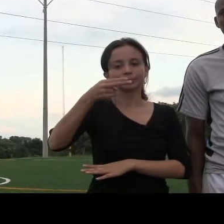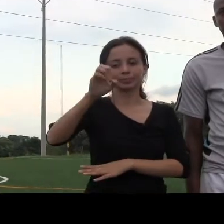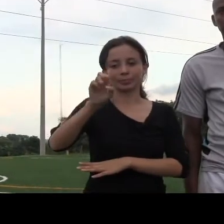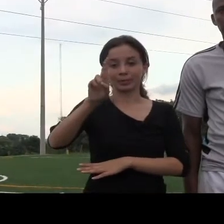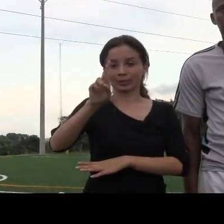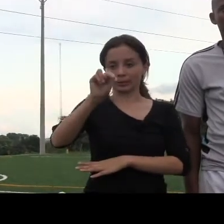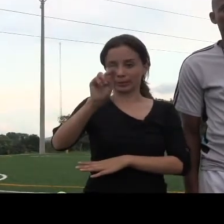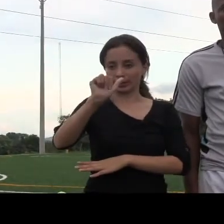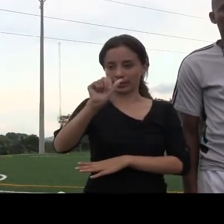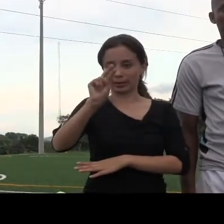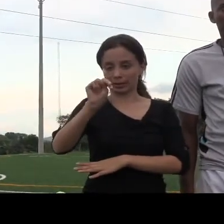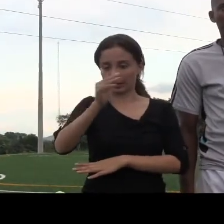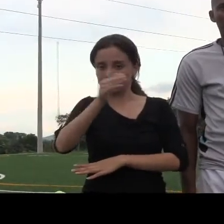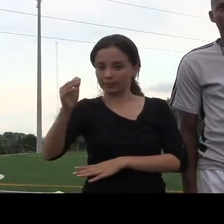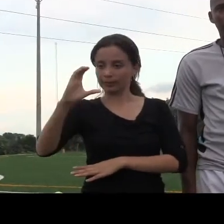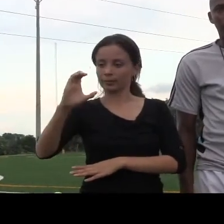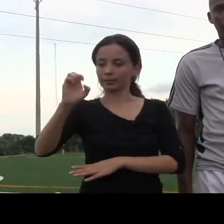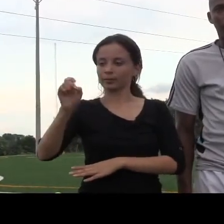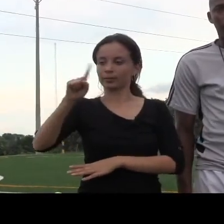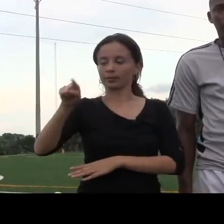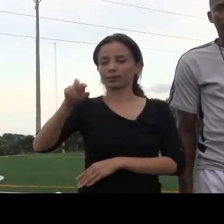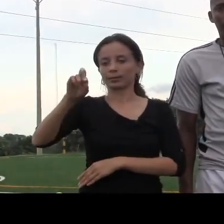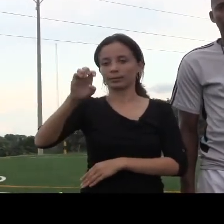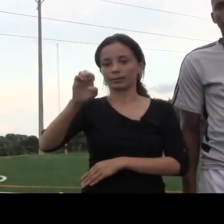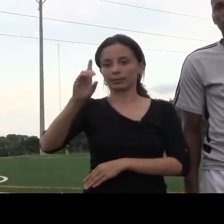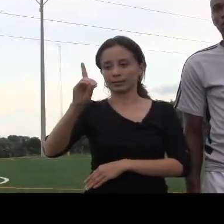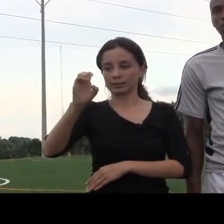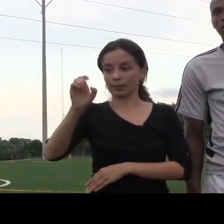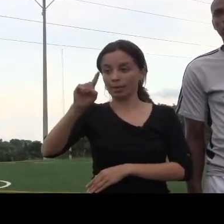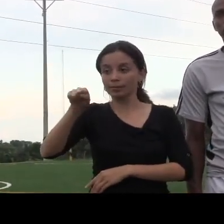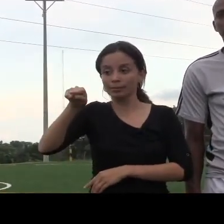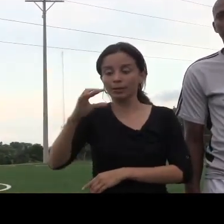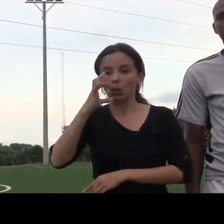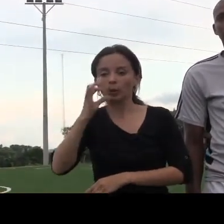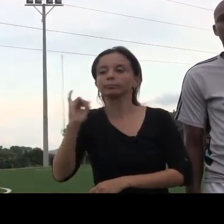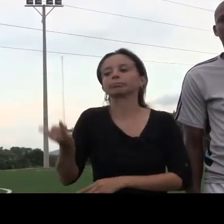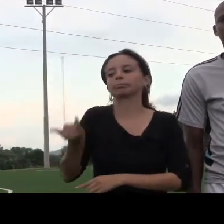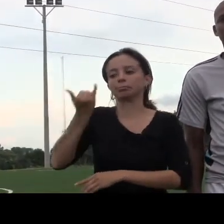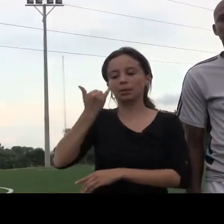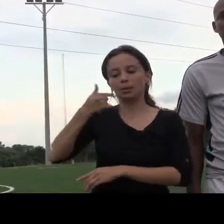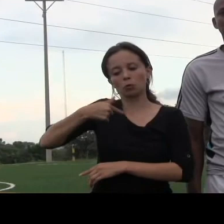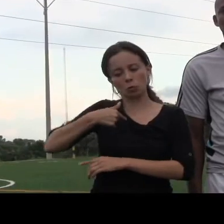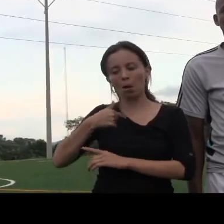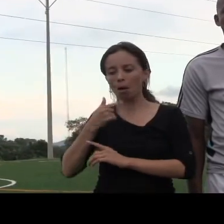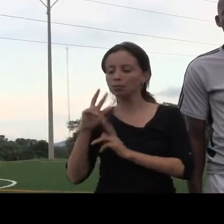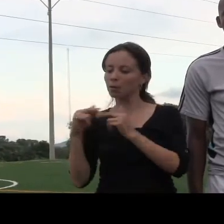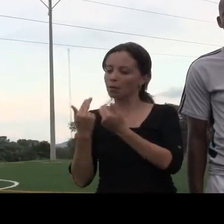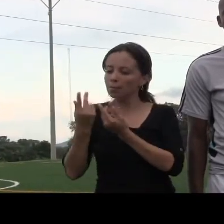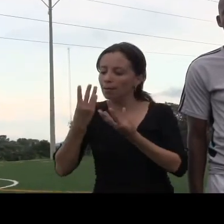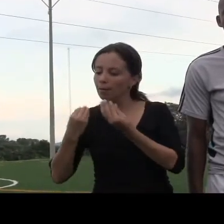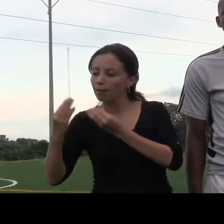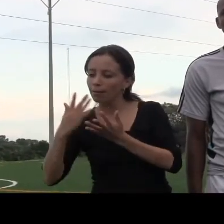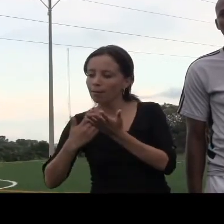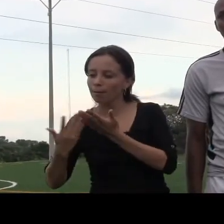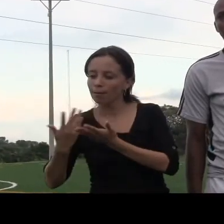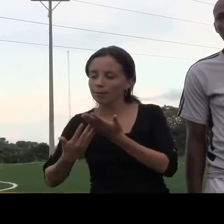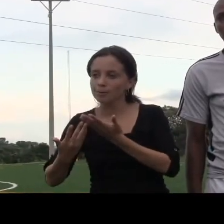Céspedes, me llamó, me reuní con él, tenía